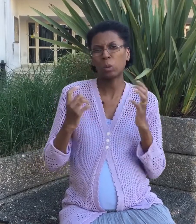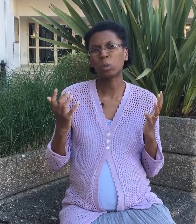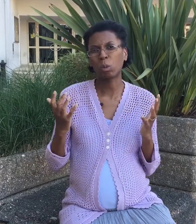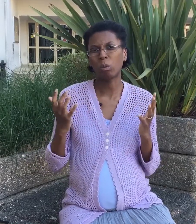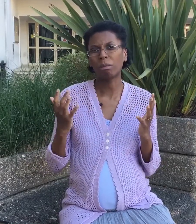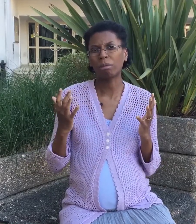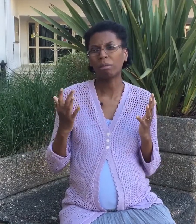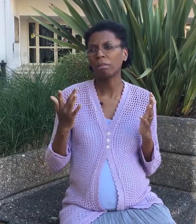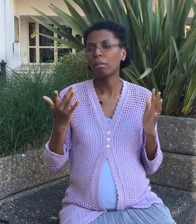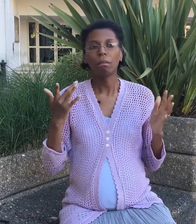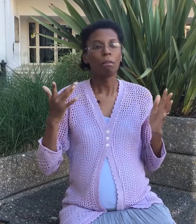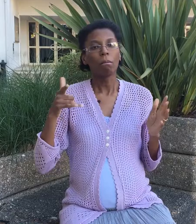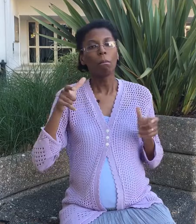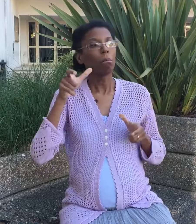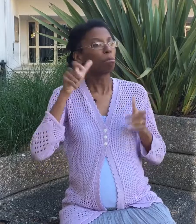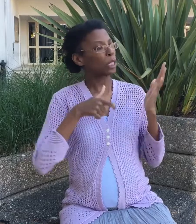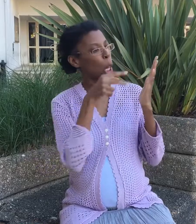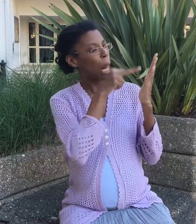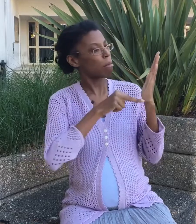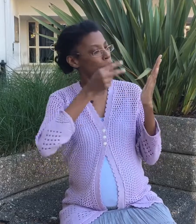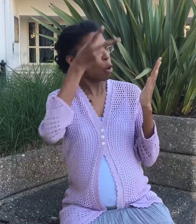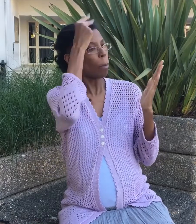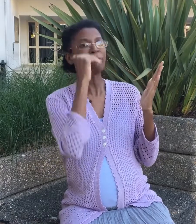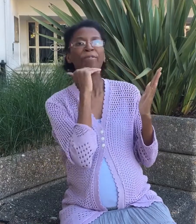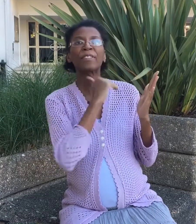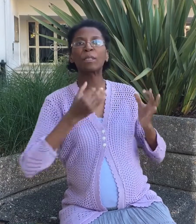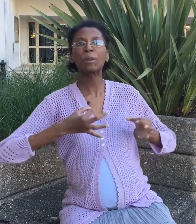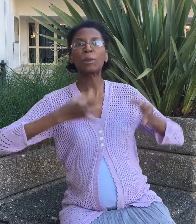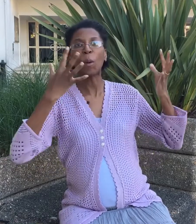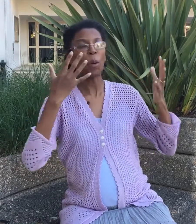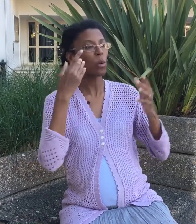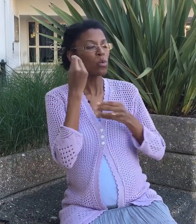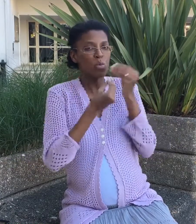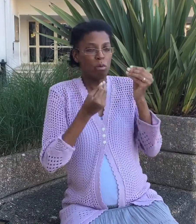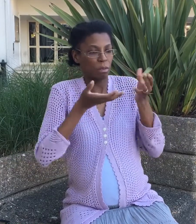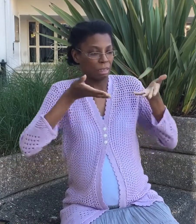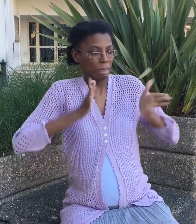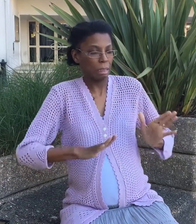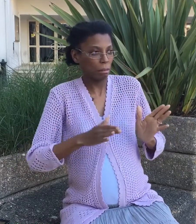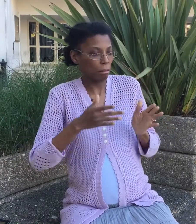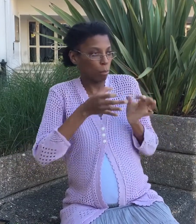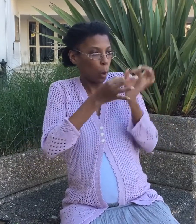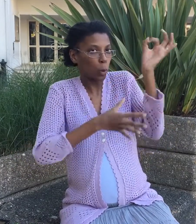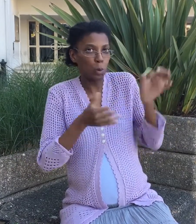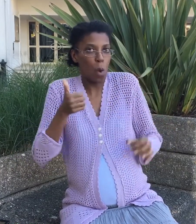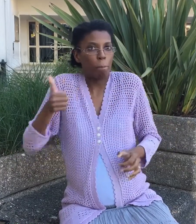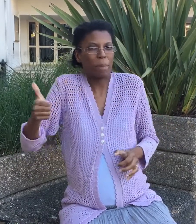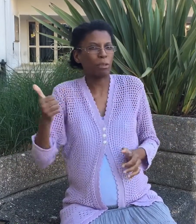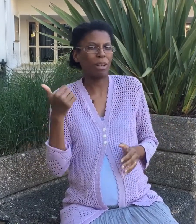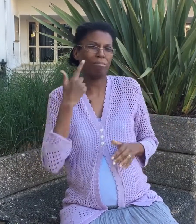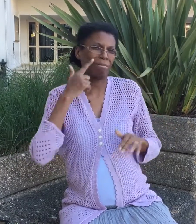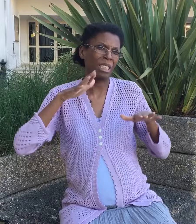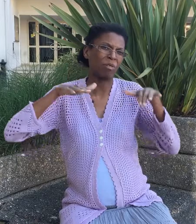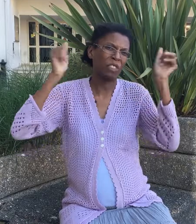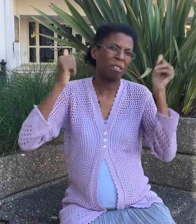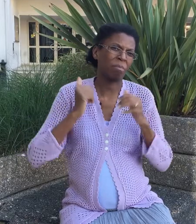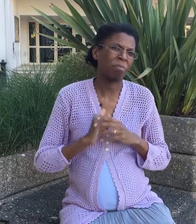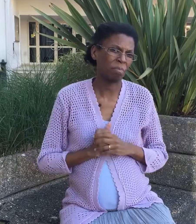Cependant, n'en tirons pas des conclusions hâtives ou strictement